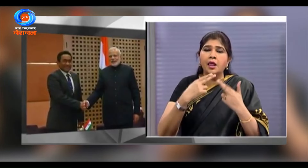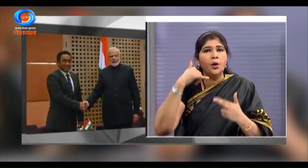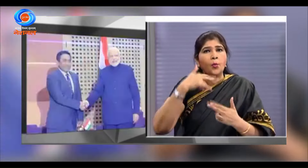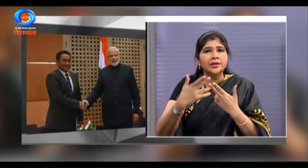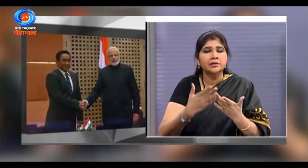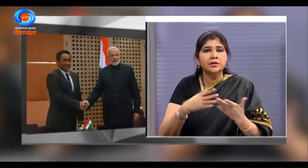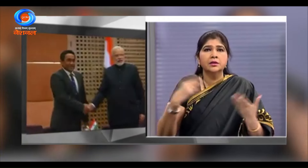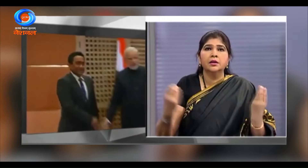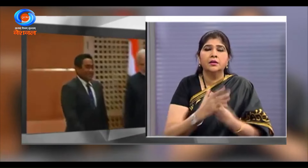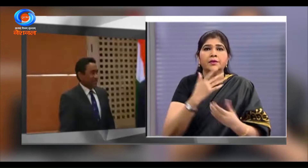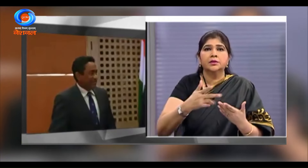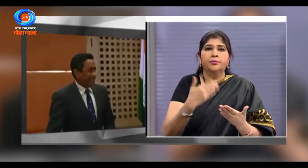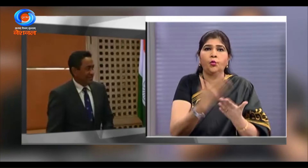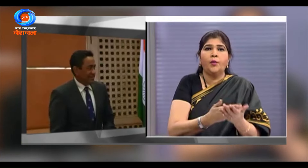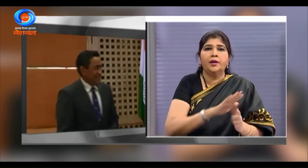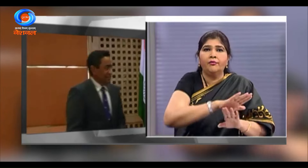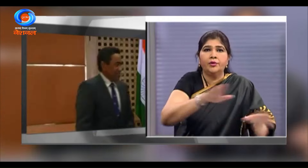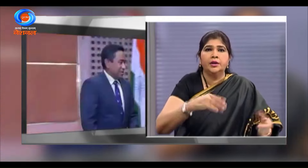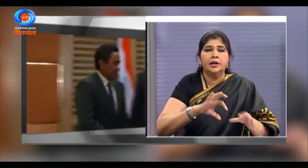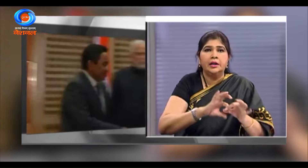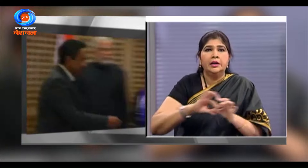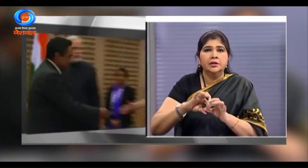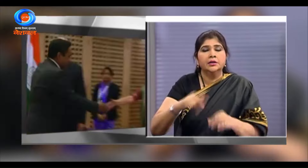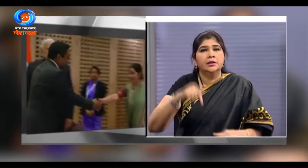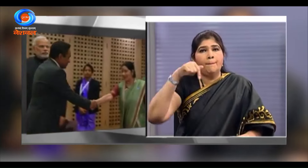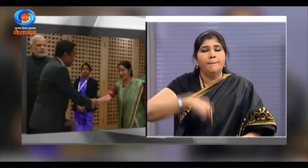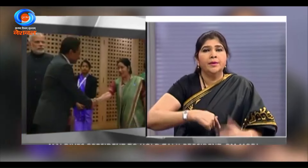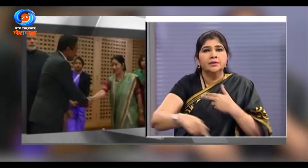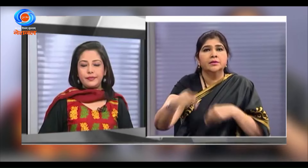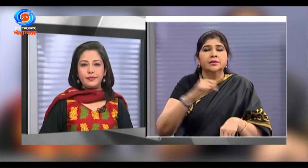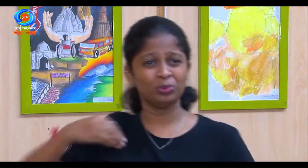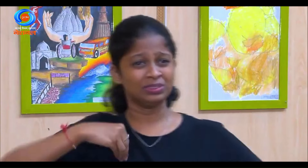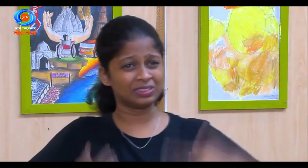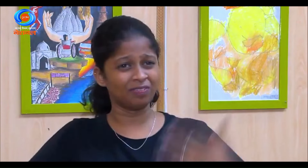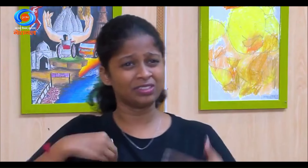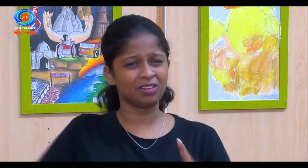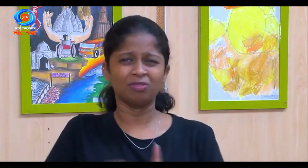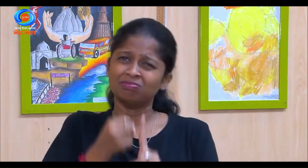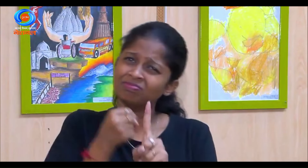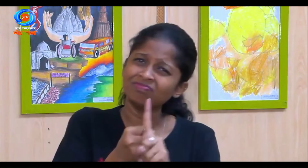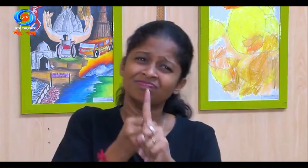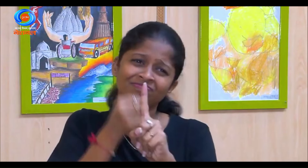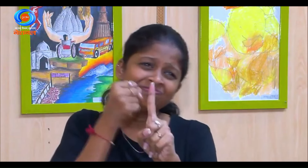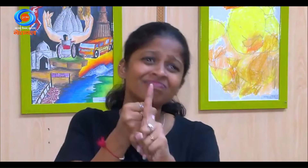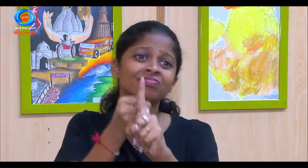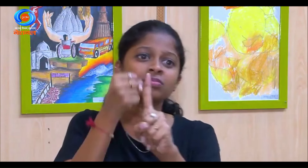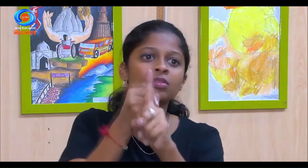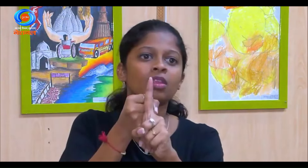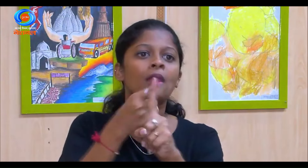में सांकेतिक भाषा दुभाषीय अब आम दृश्य बनते जा रहे हैं। ये भविष्य की दिशा है जहां संवाद की